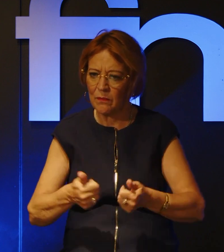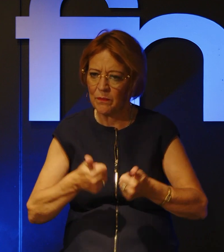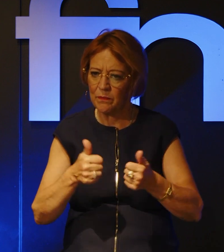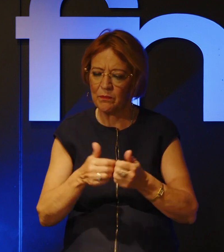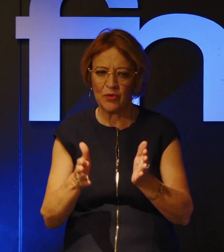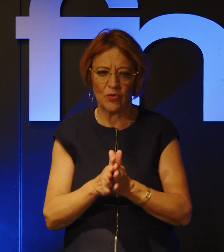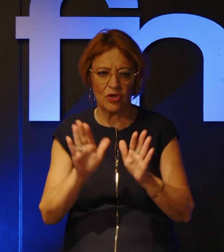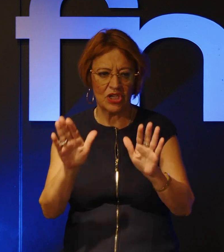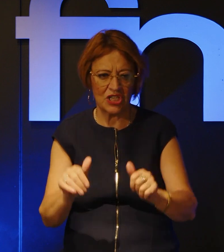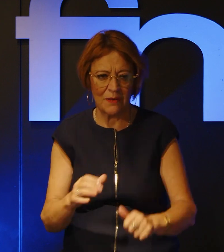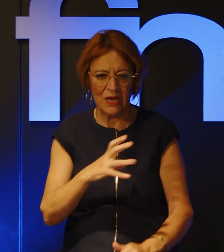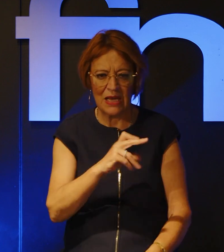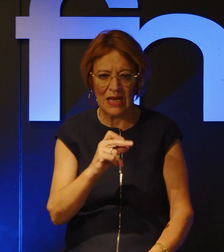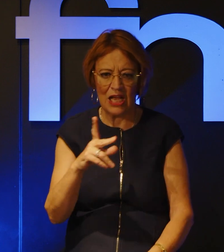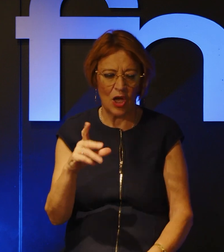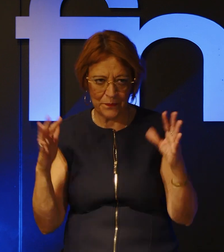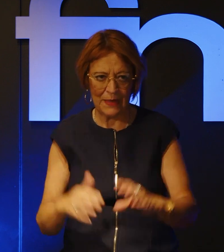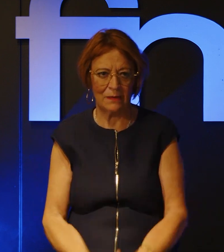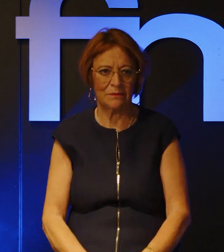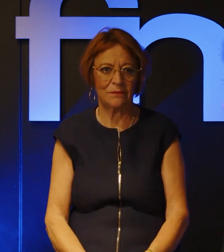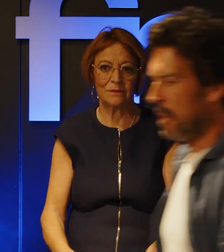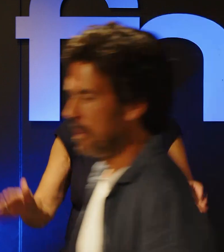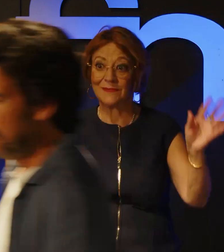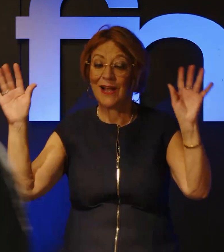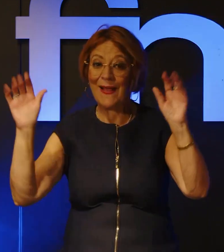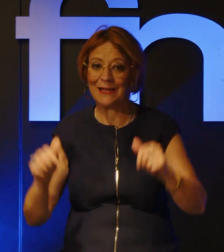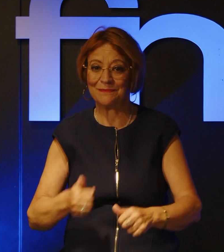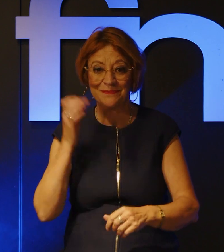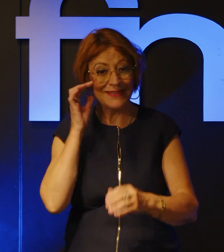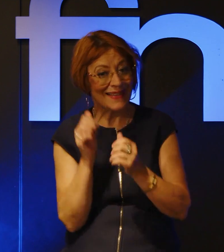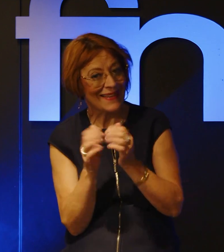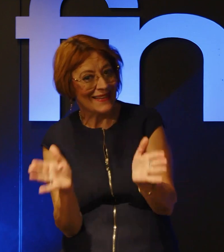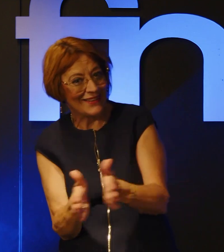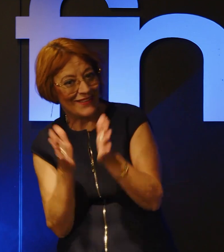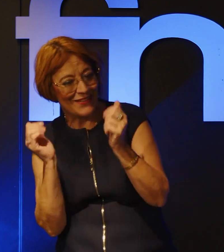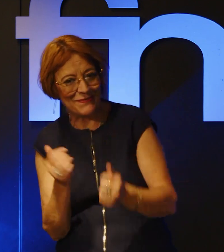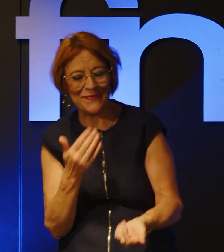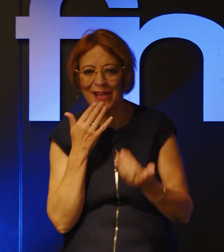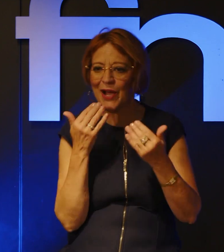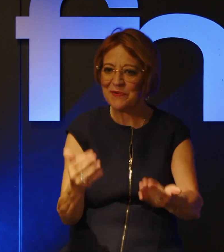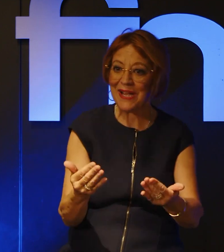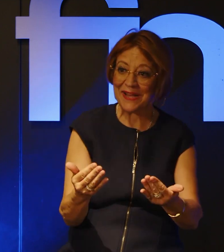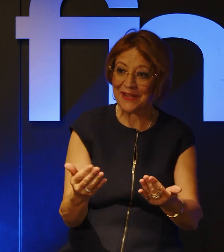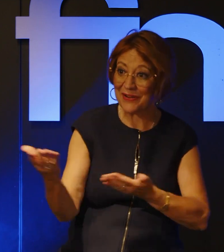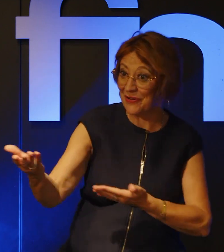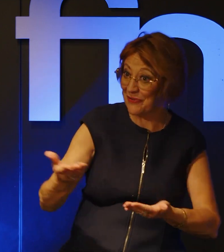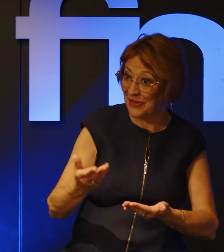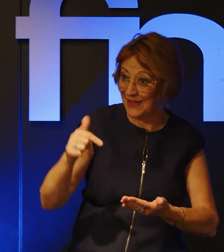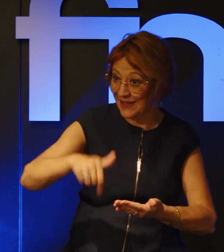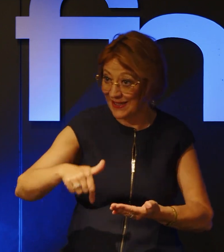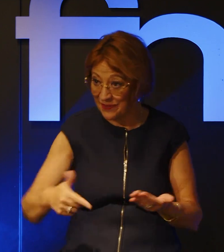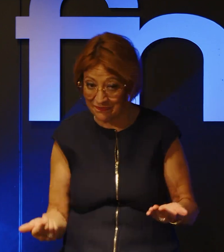chamo ao palco Carolina Iglesias Martins Olá boa tarde a todos Agradeço o convite para estar aqui